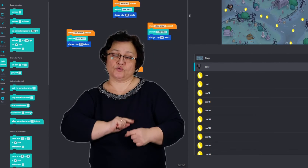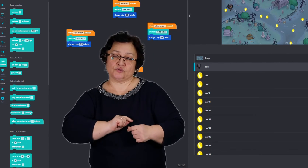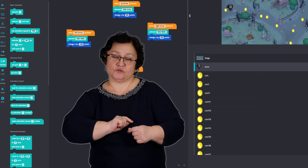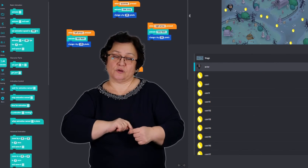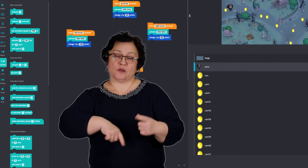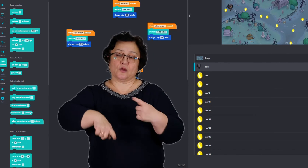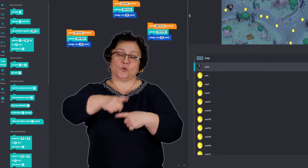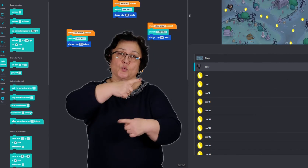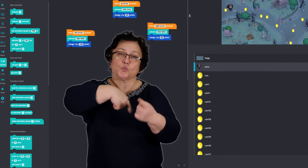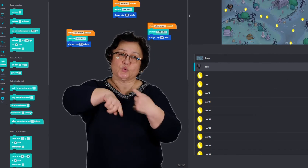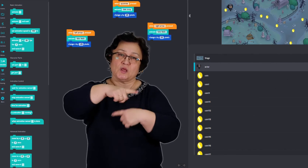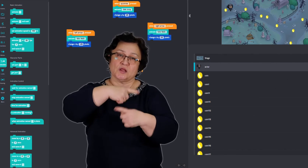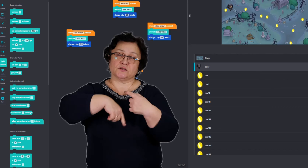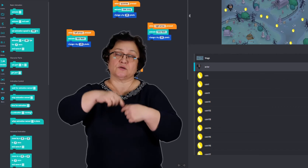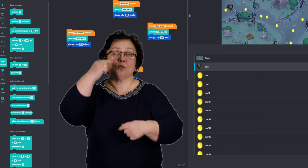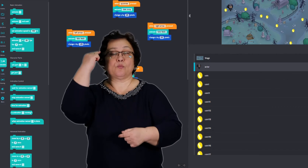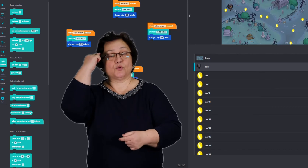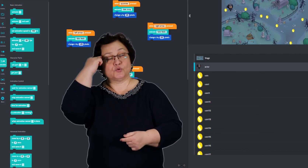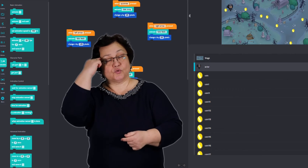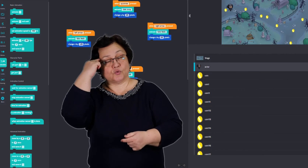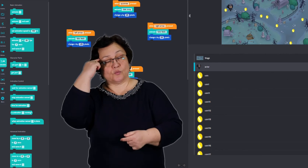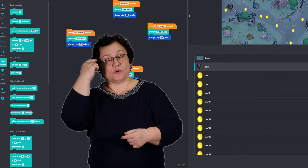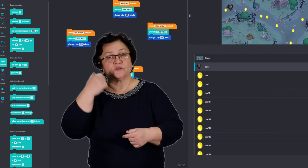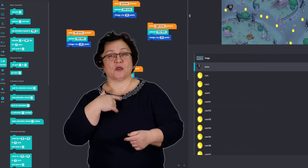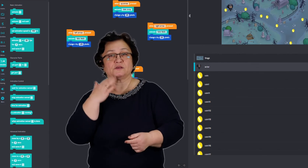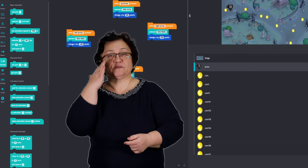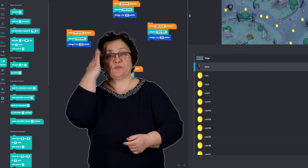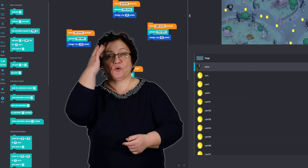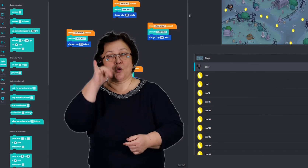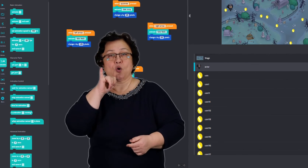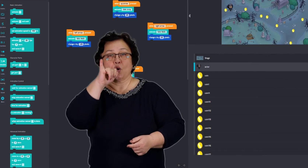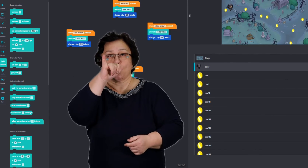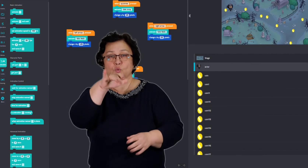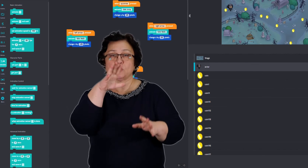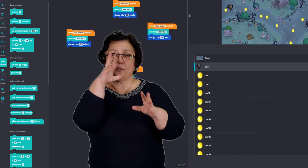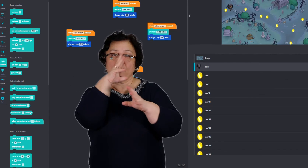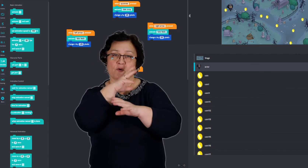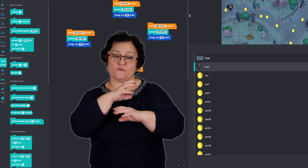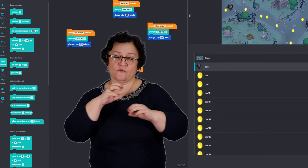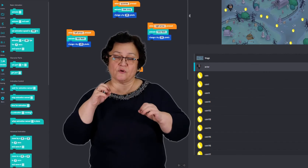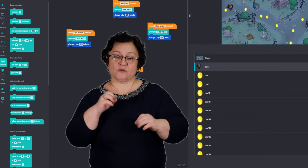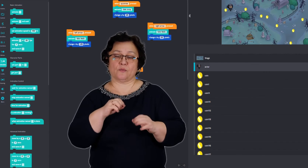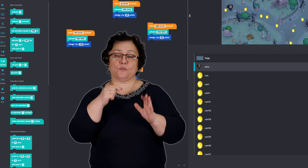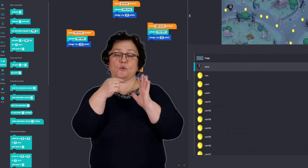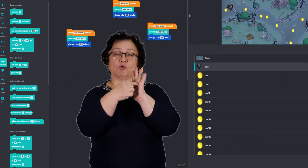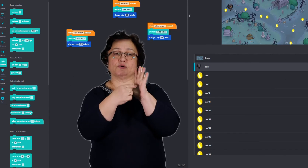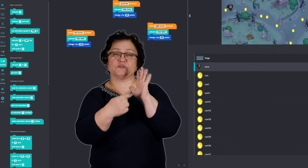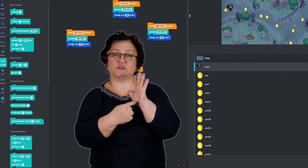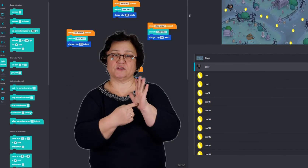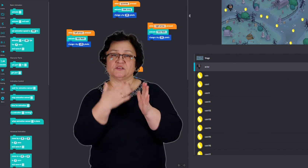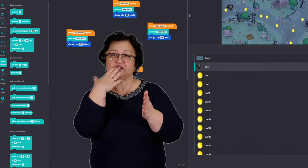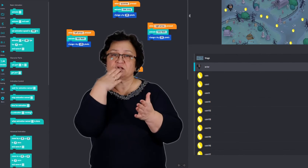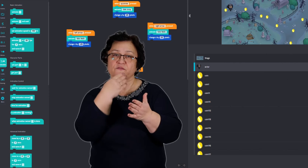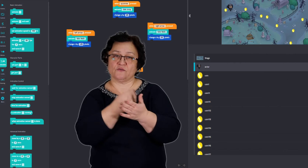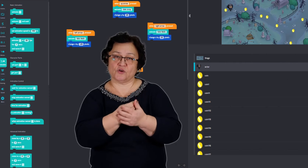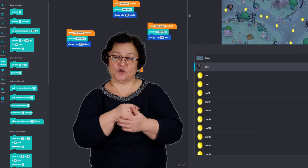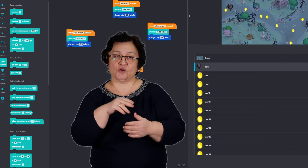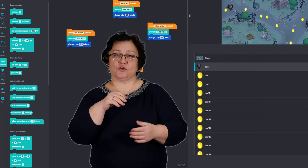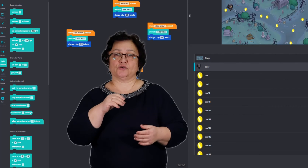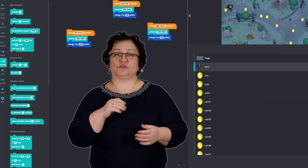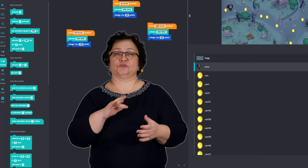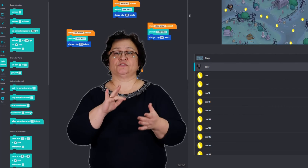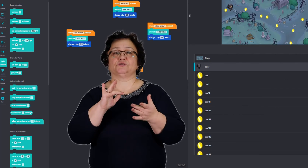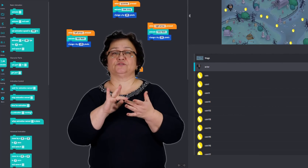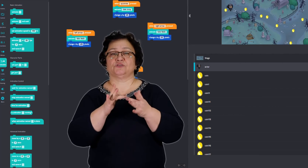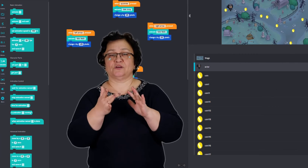змінювали костюм і крутилися. Подумай над цим, я сподіваюся, в тебе вийде. Поділися